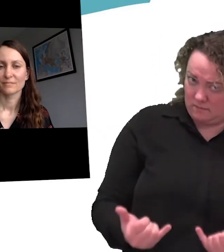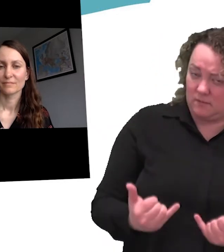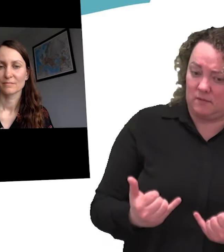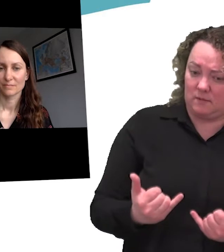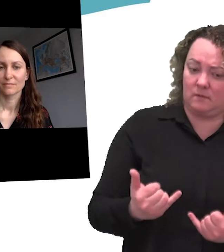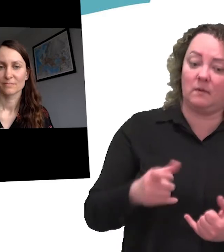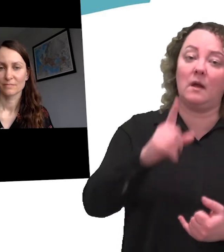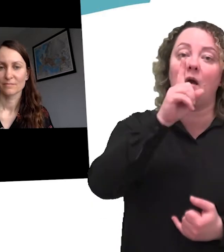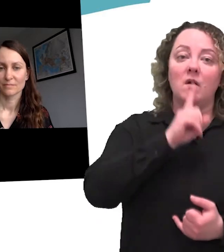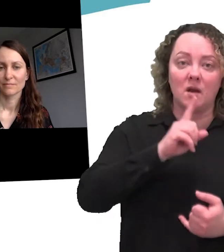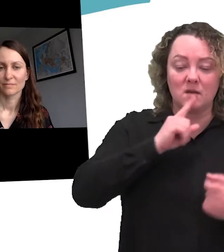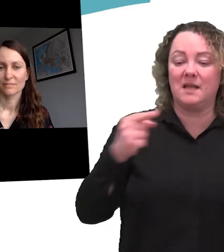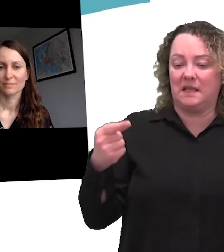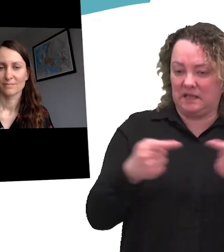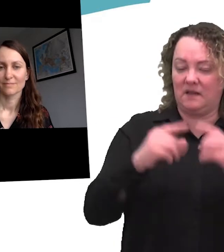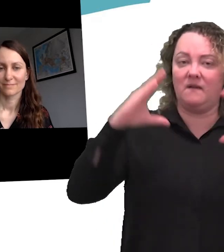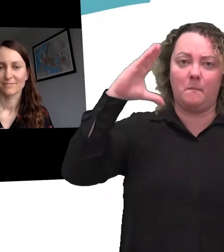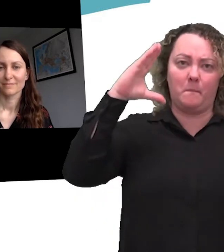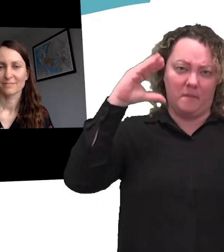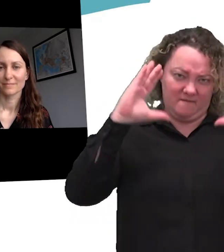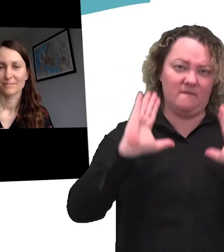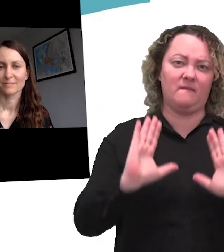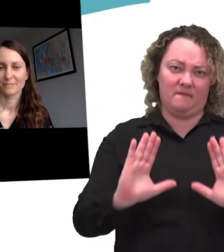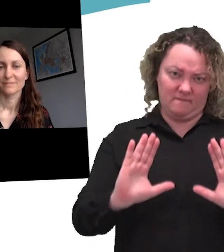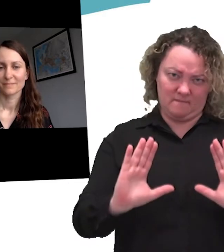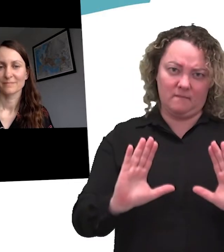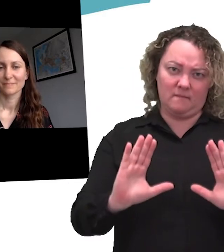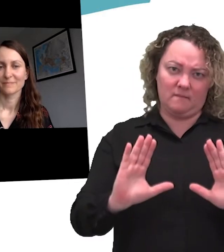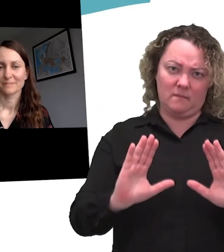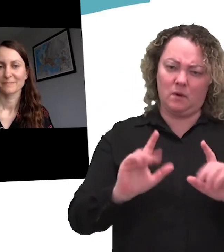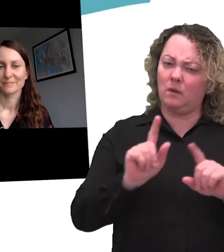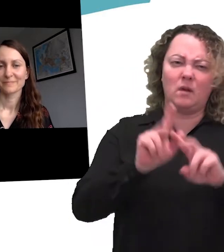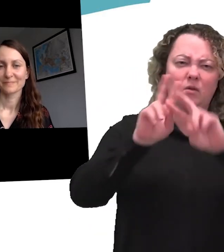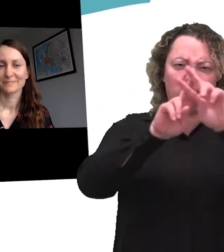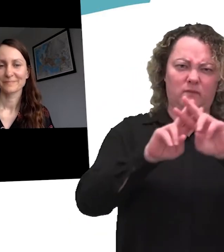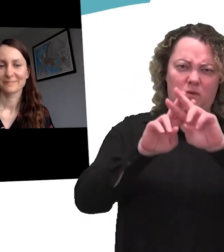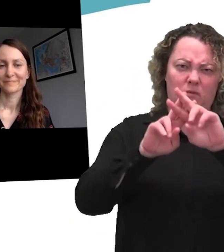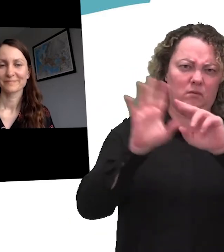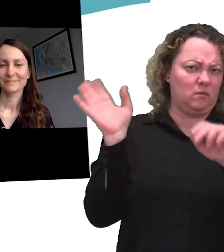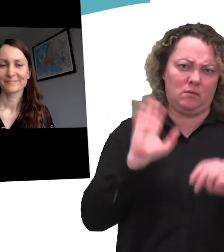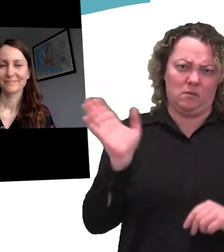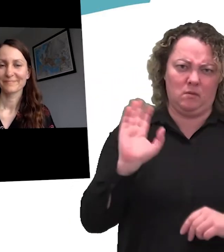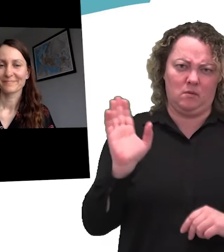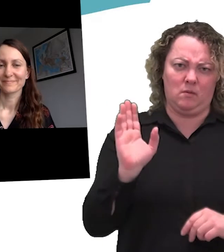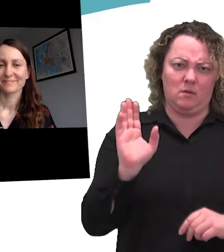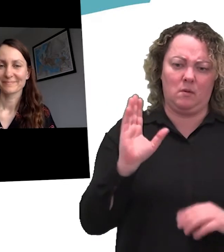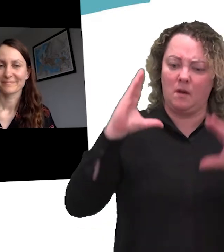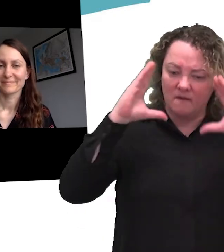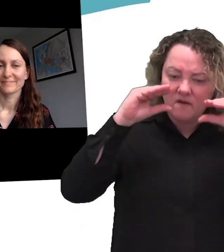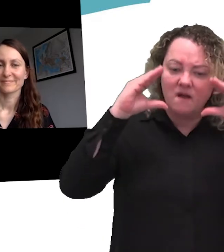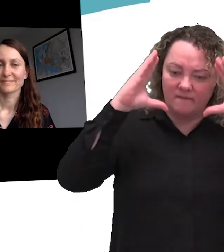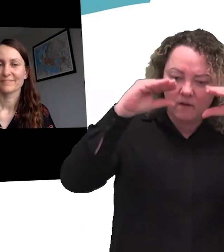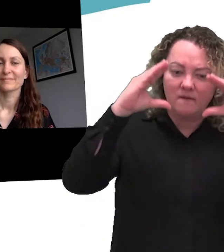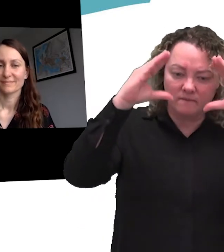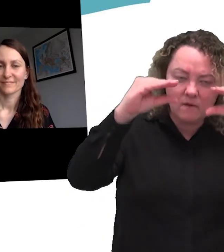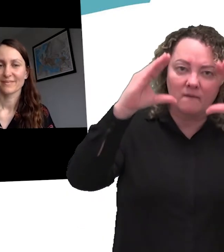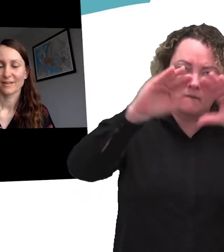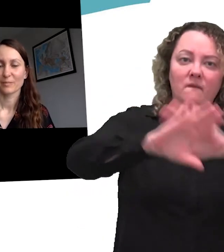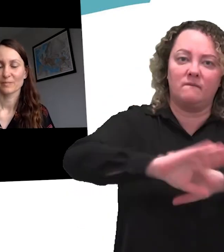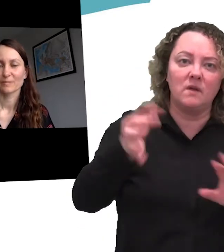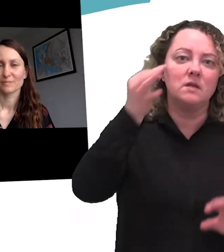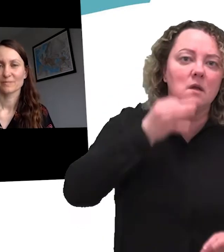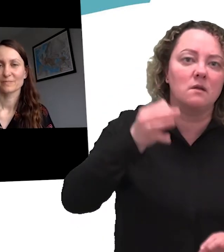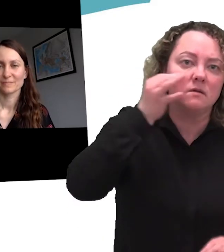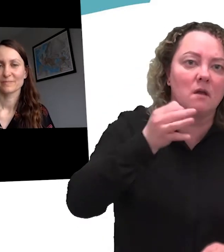dabar jokių būdų čia kaip žvaigždutės, tai nereiškia, kad kiekvieniem pavakariam reikia valgyti desertą, aš sakau tik tai kaip pavyzdį,